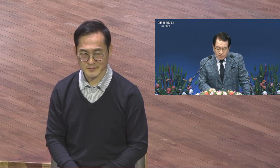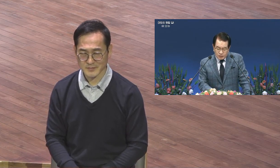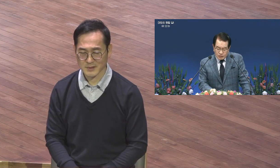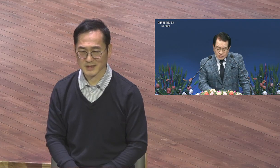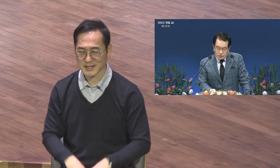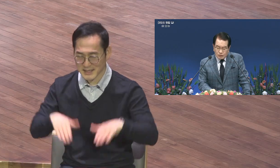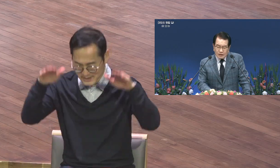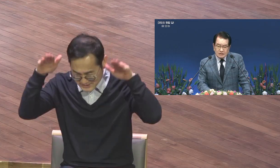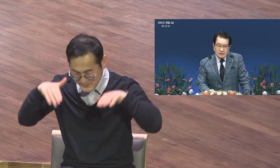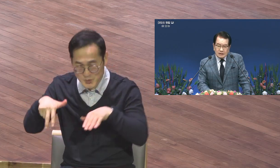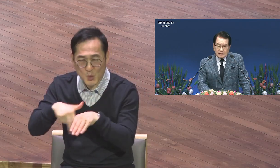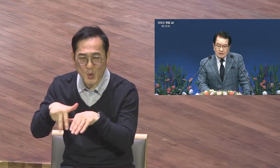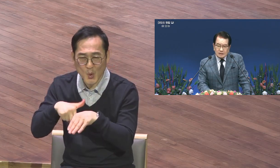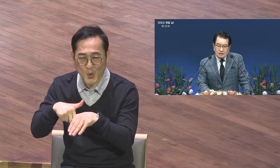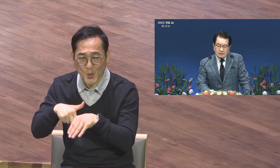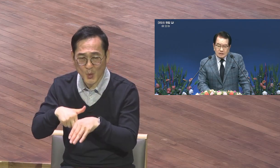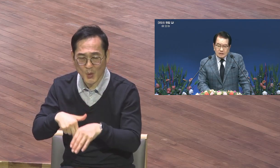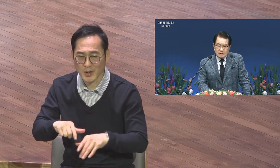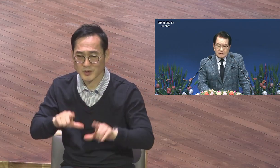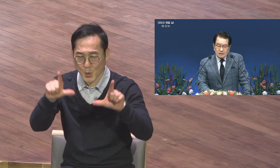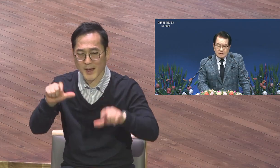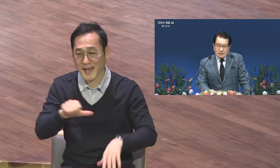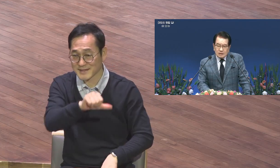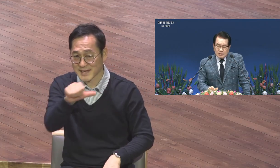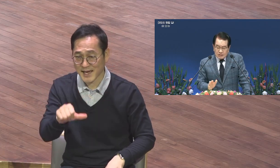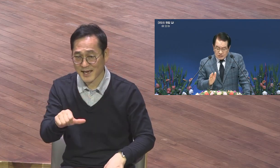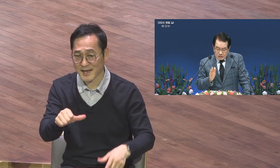이 목표는 동아시아